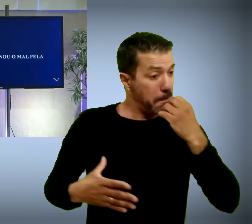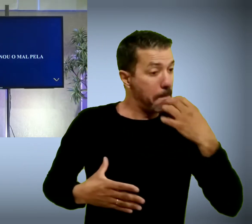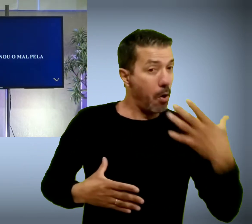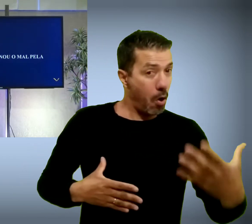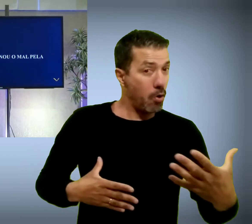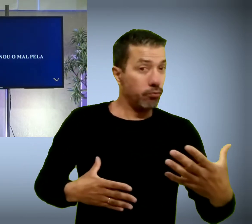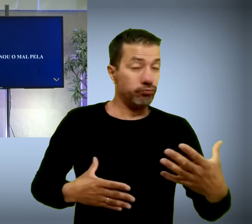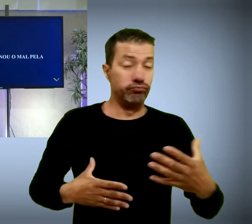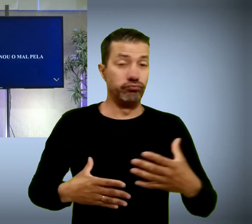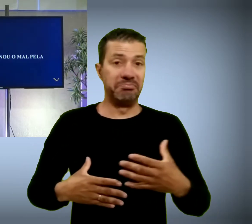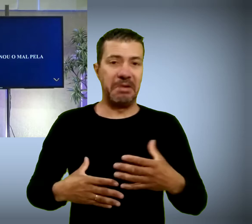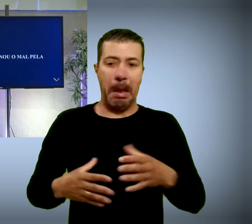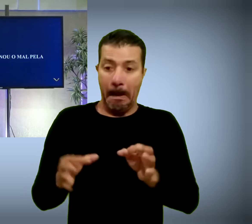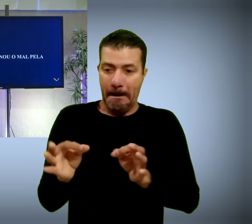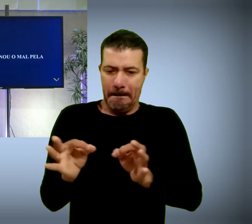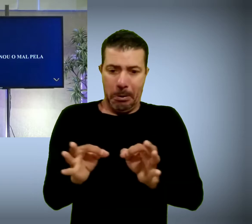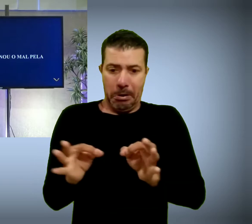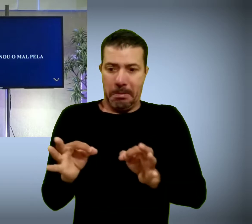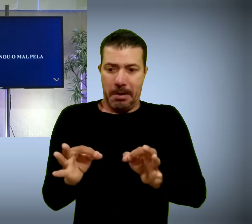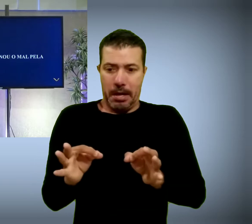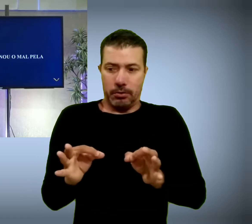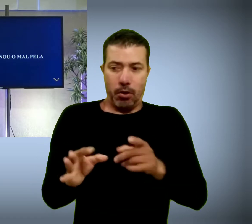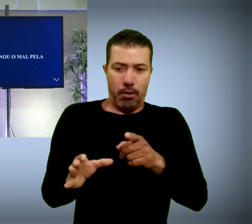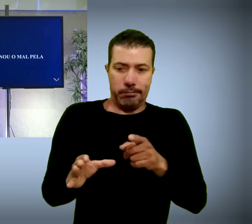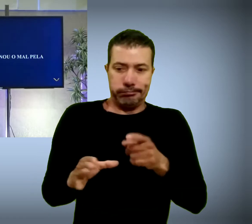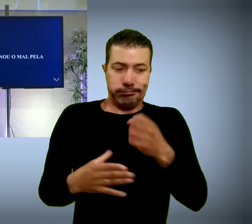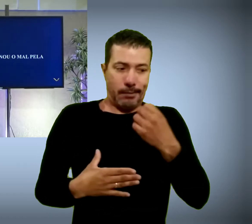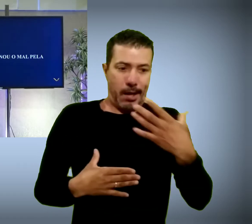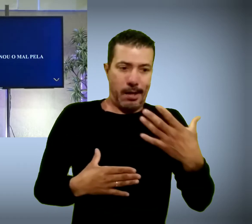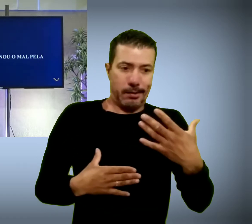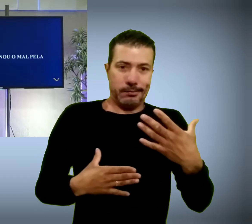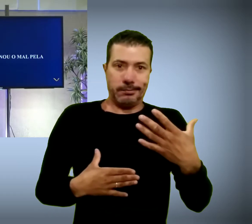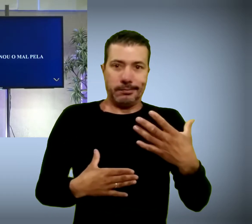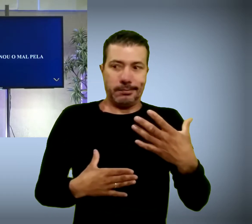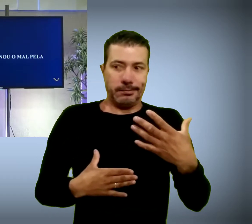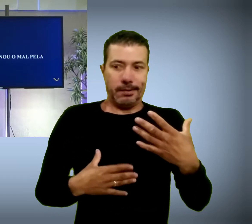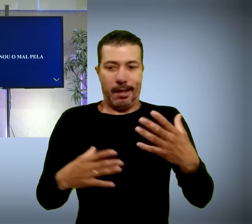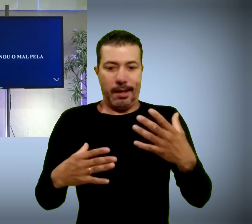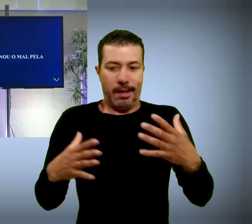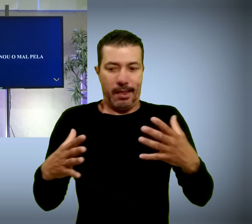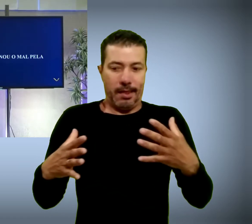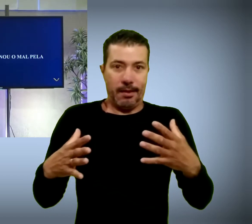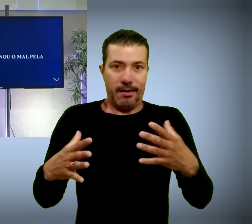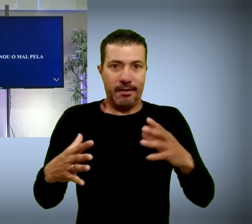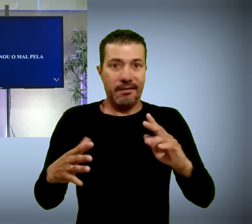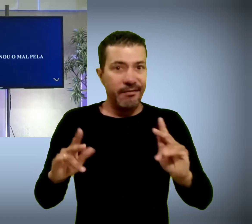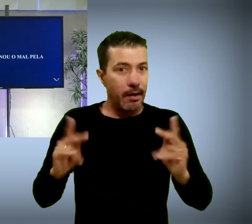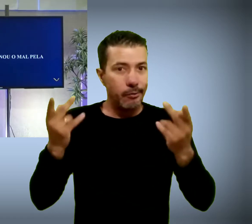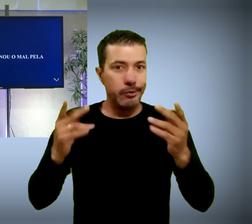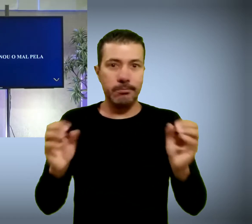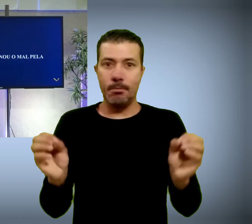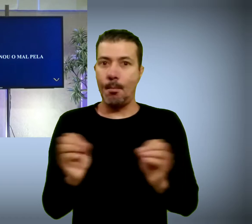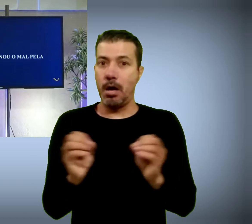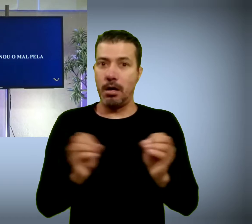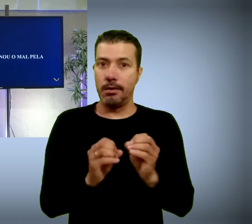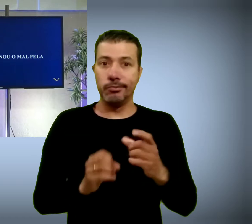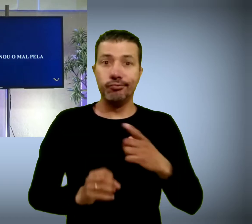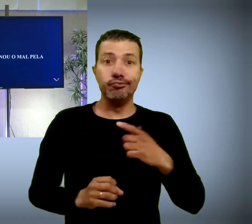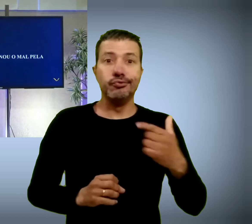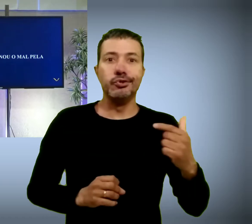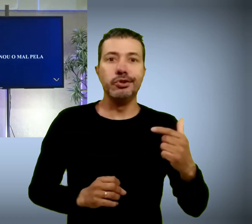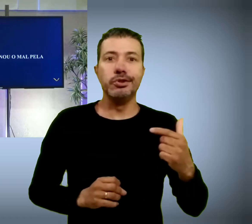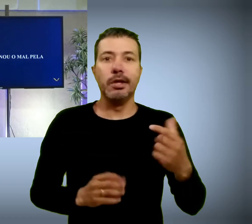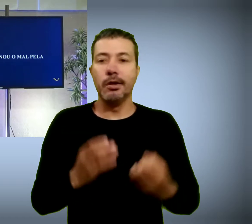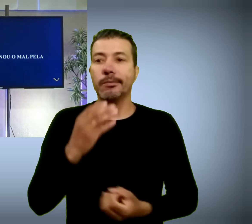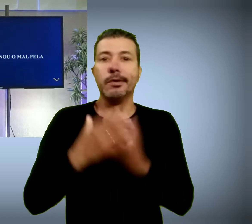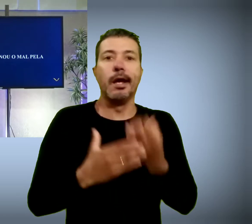posso fazê-los programados para serem bons, porque isso não tem valor nenhum, não é? Então ele não tinha como